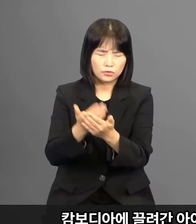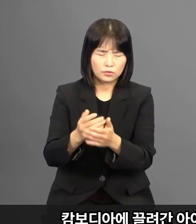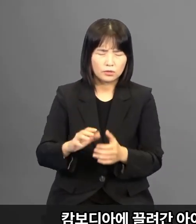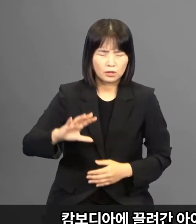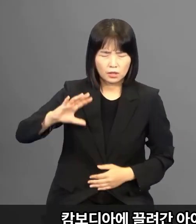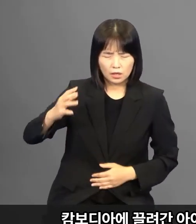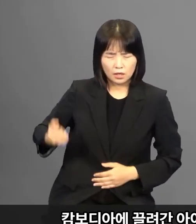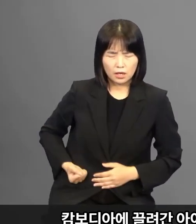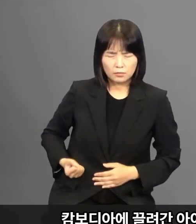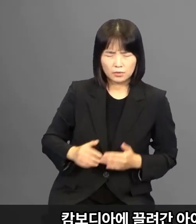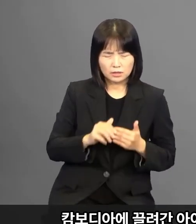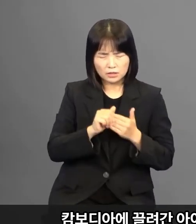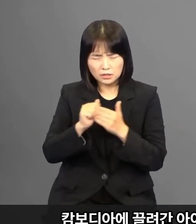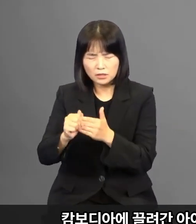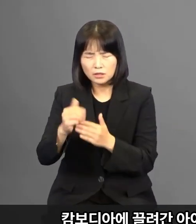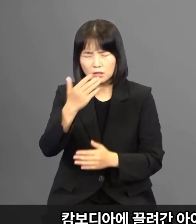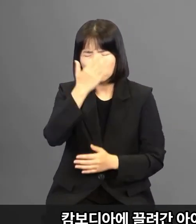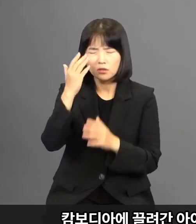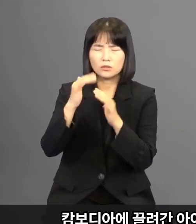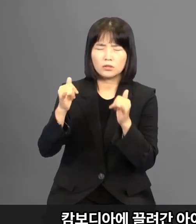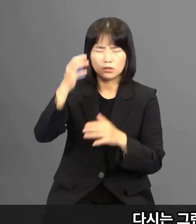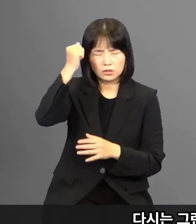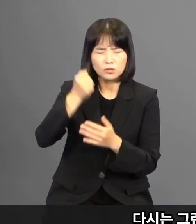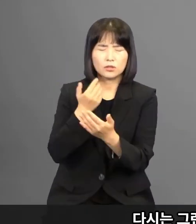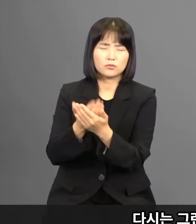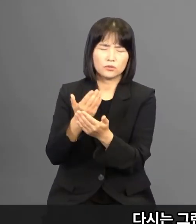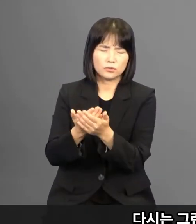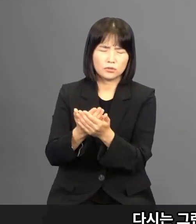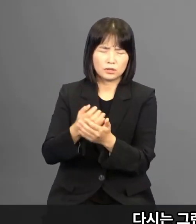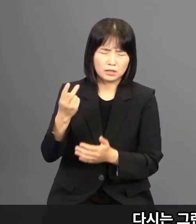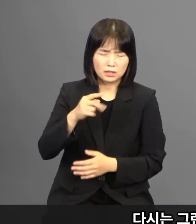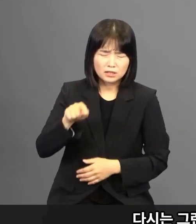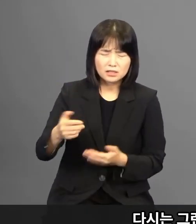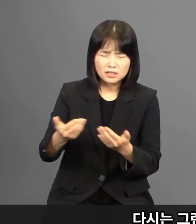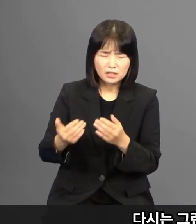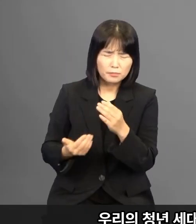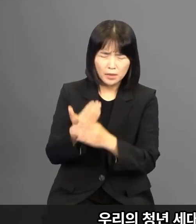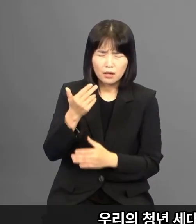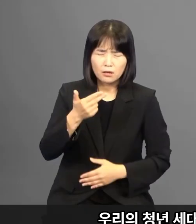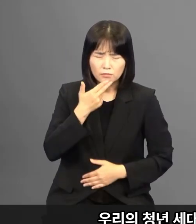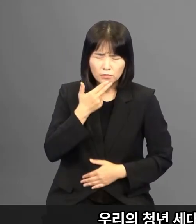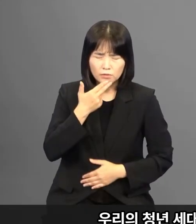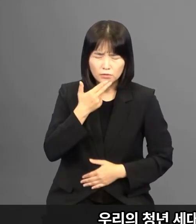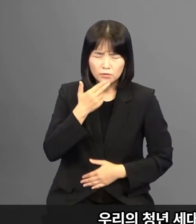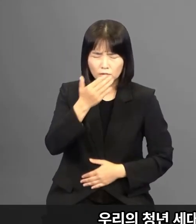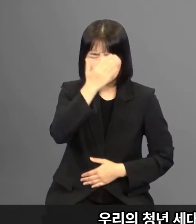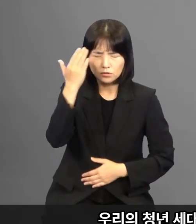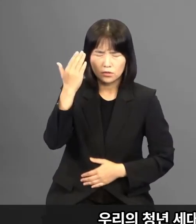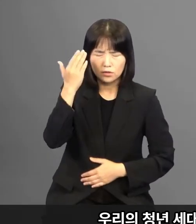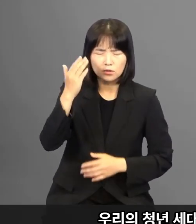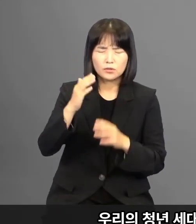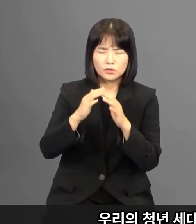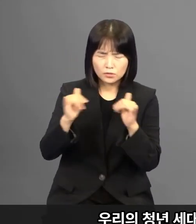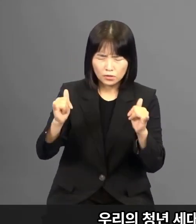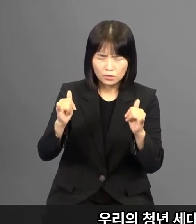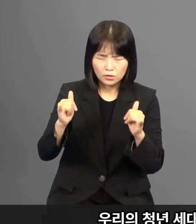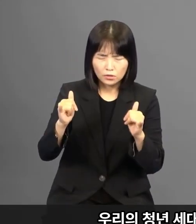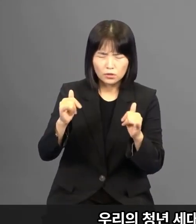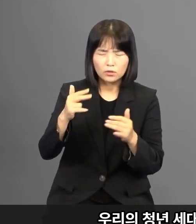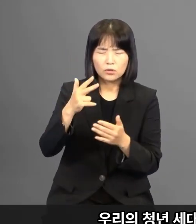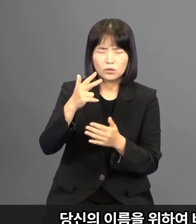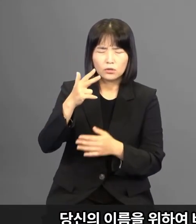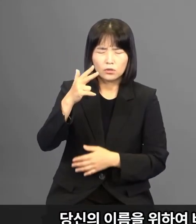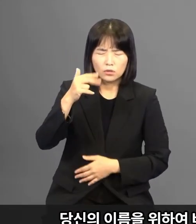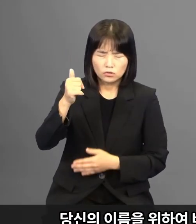캄보디아에 끌려간 아이들, 청년들을 기억하여 주셔서 다시는 그런 일이 발생하지 않도록 우리의 청년 세대, 다음 세대를 주여 바른